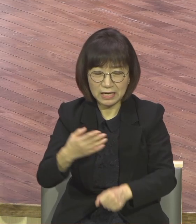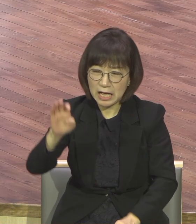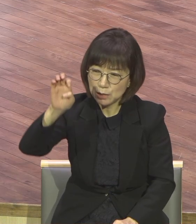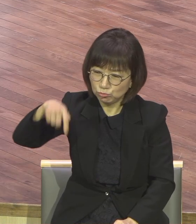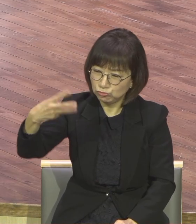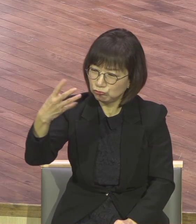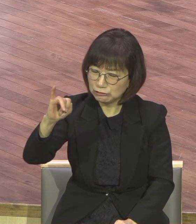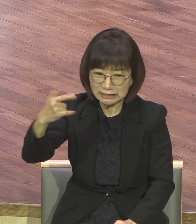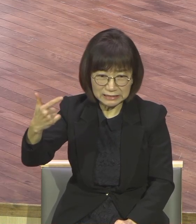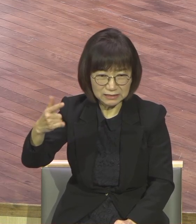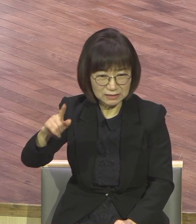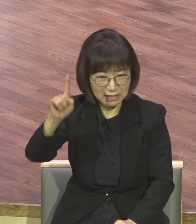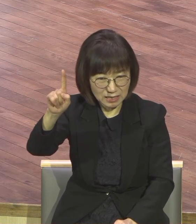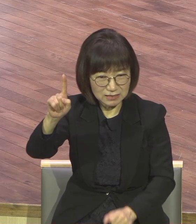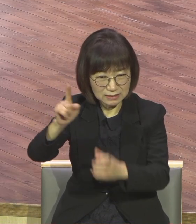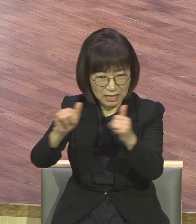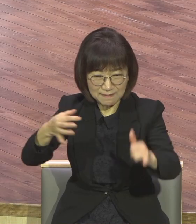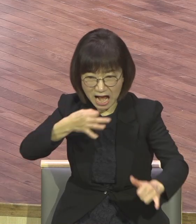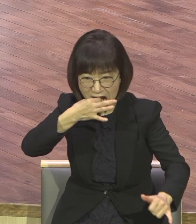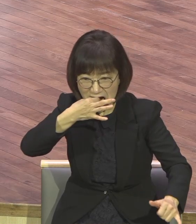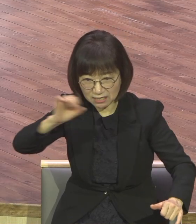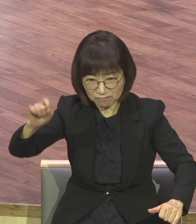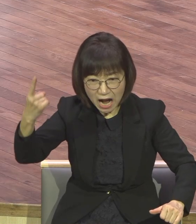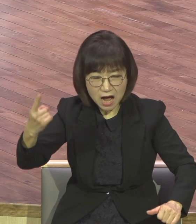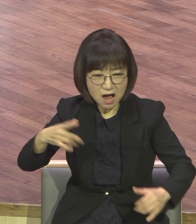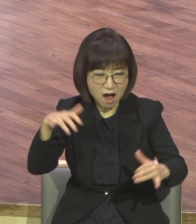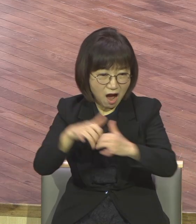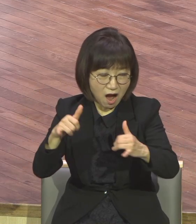푸틴 한 사람의 야망 때문에